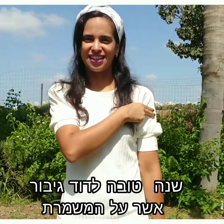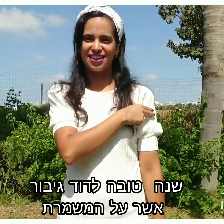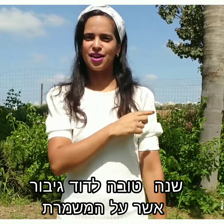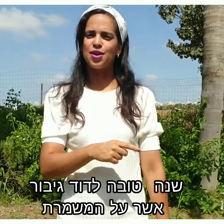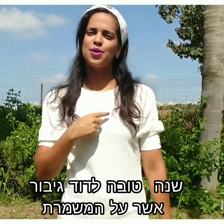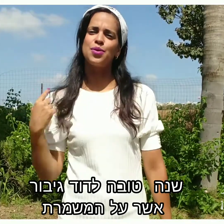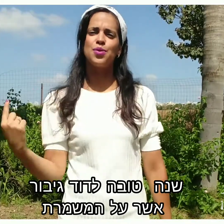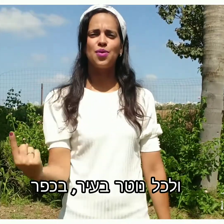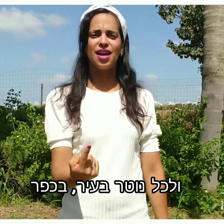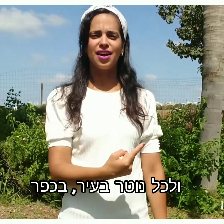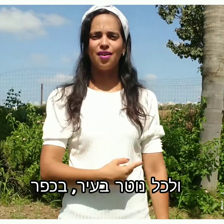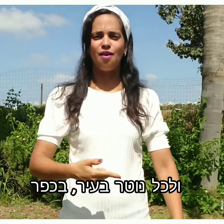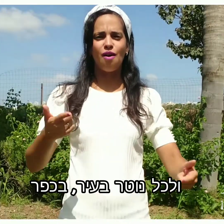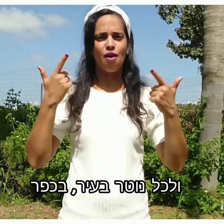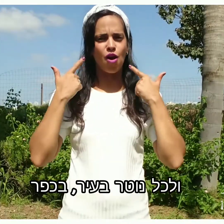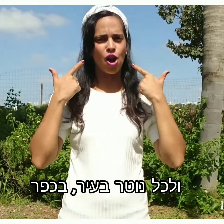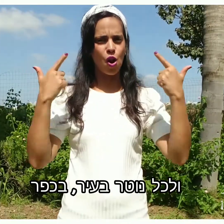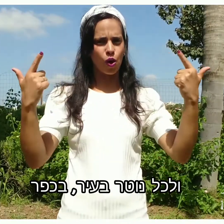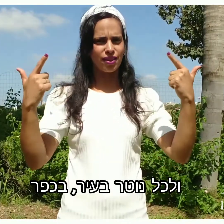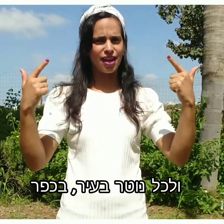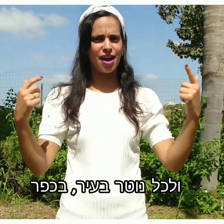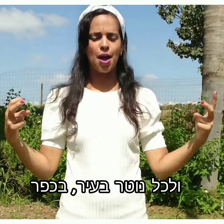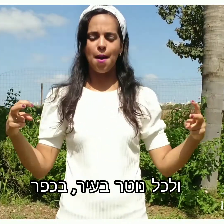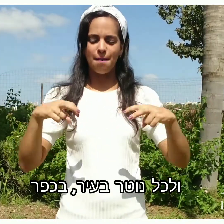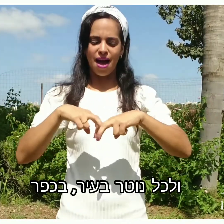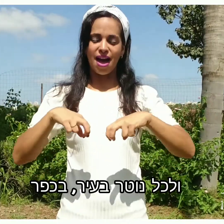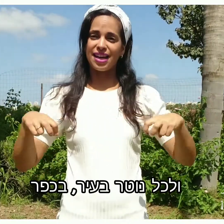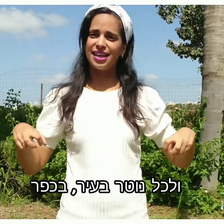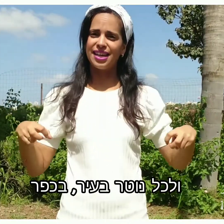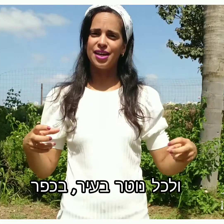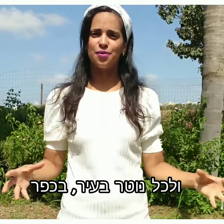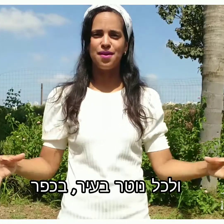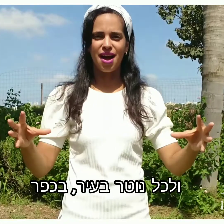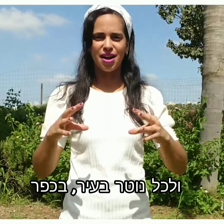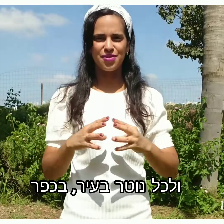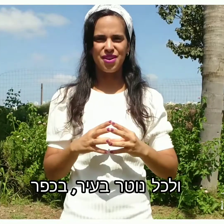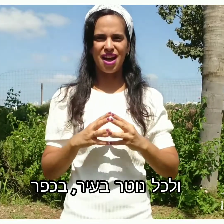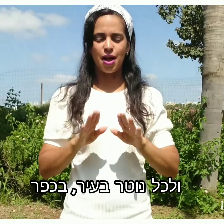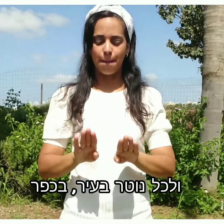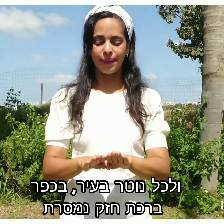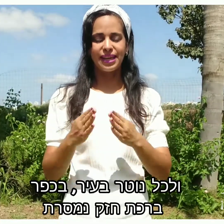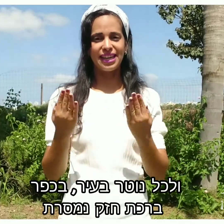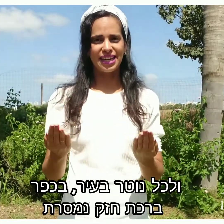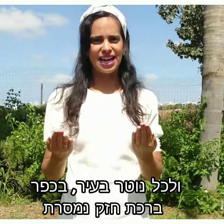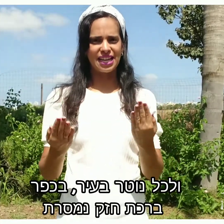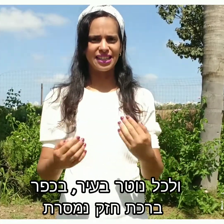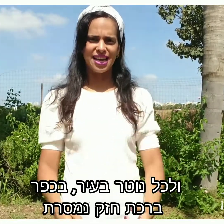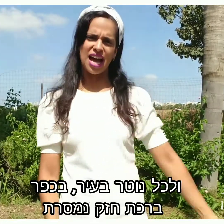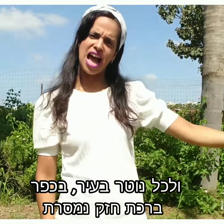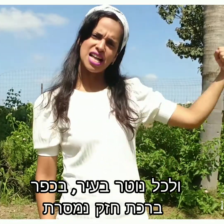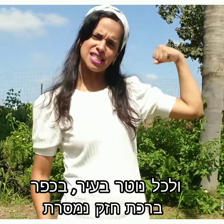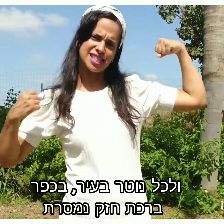המשמרת ולכל נותר בעיר ובכפר ברכת